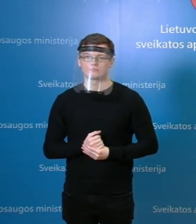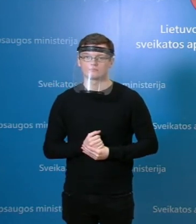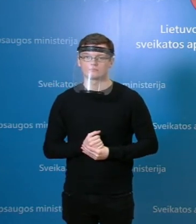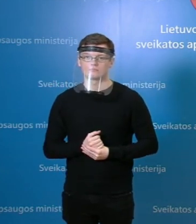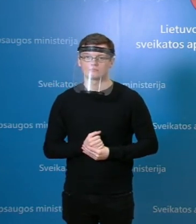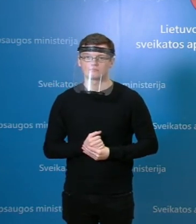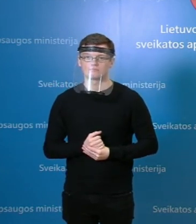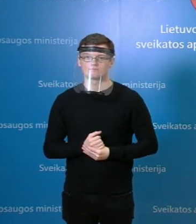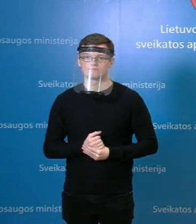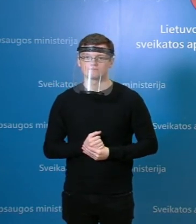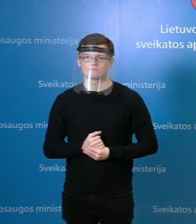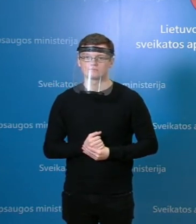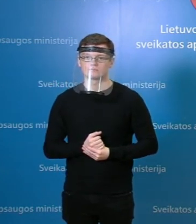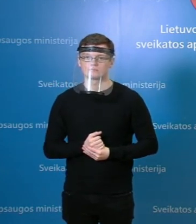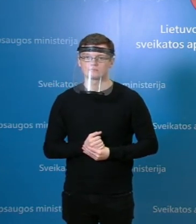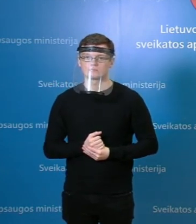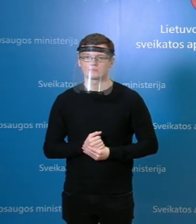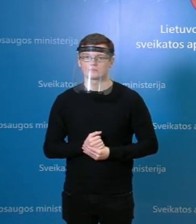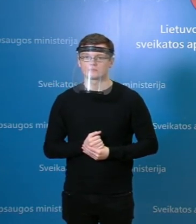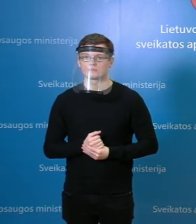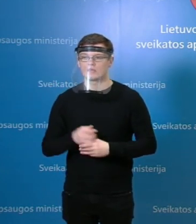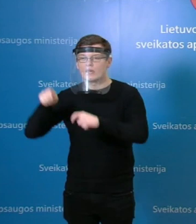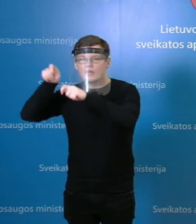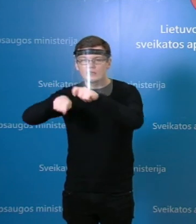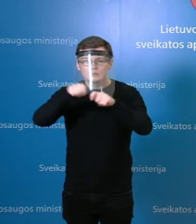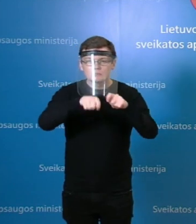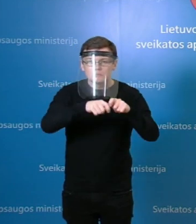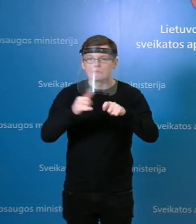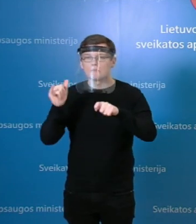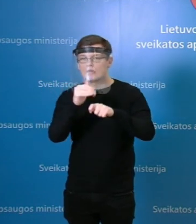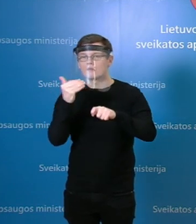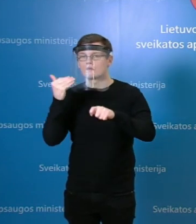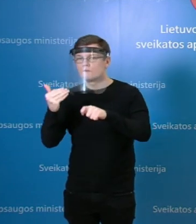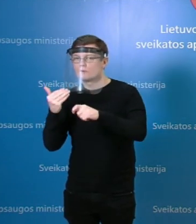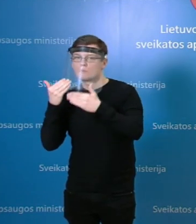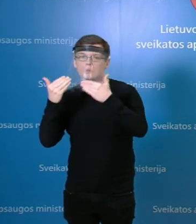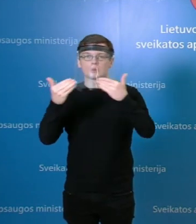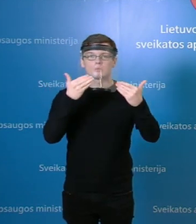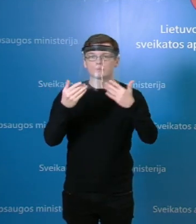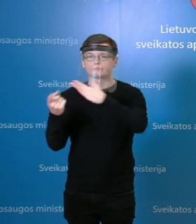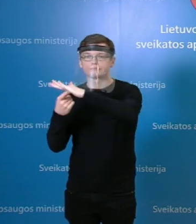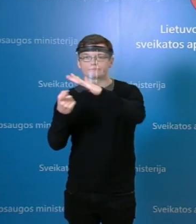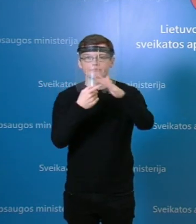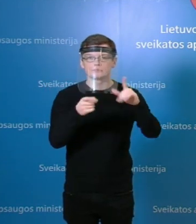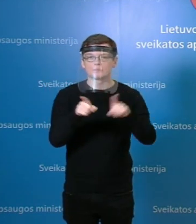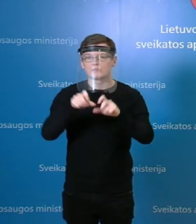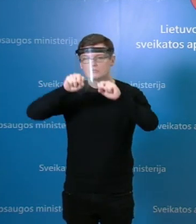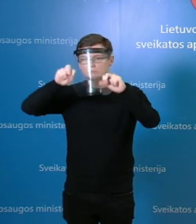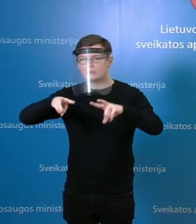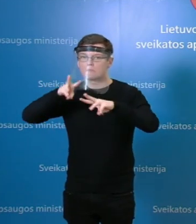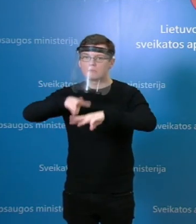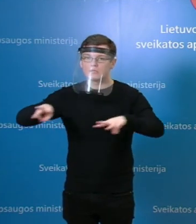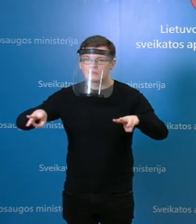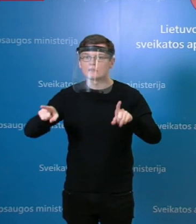pasitelkiant įvairius ekspertus, tiek specialistus iš ministerijų, socialinės apsaugos